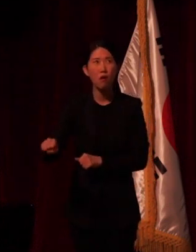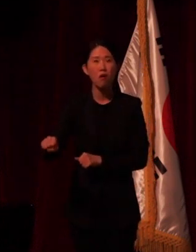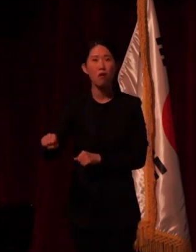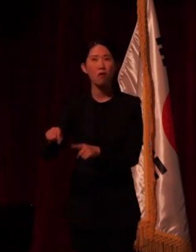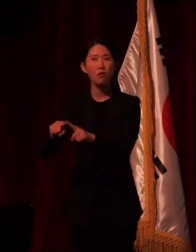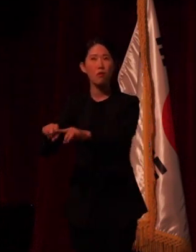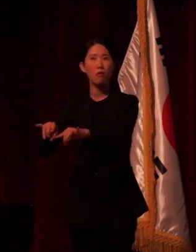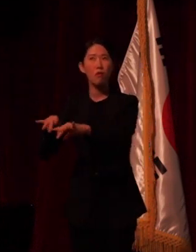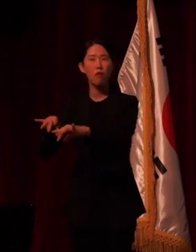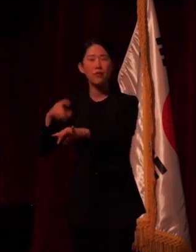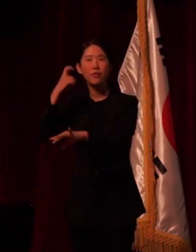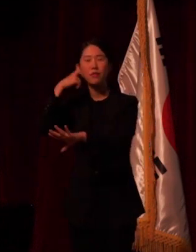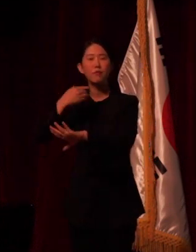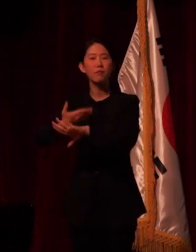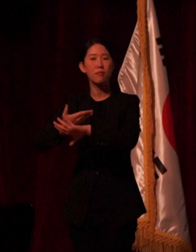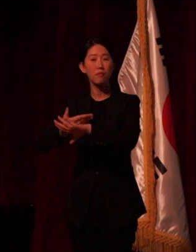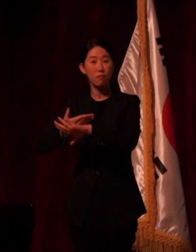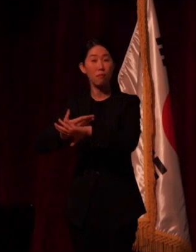것이라고 말합니다.